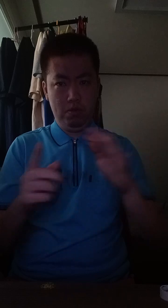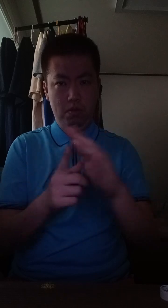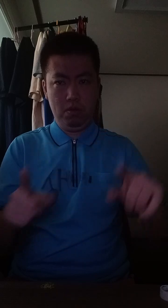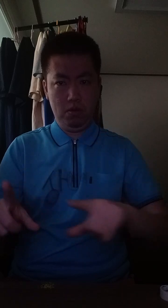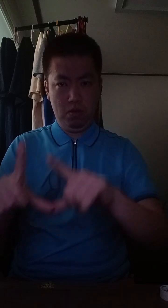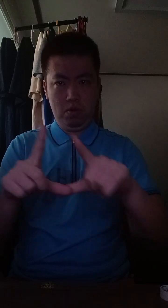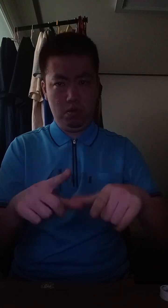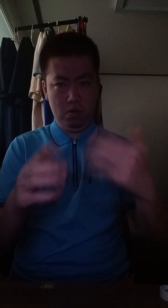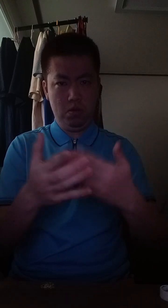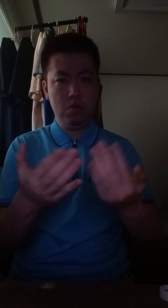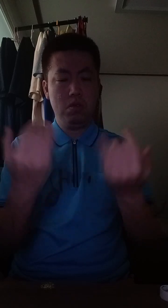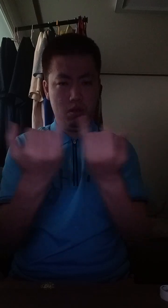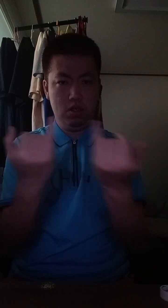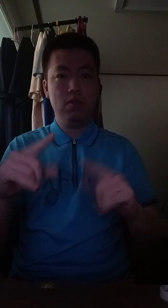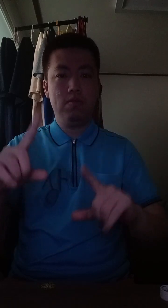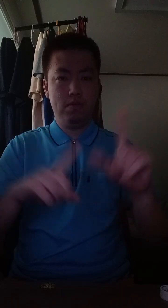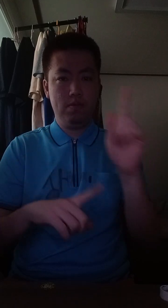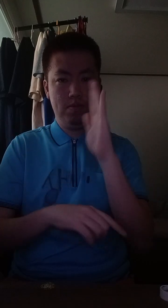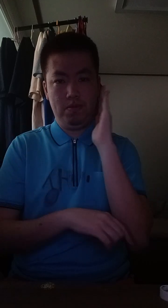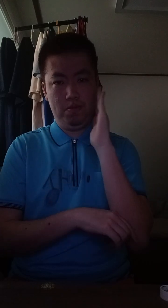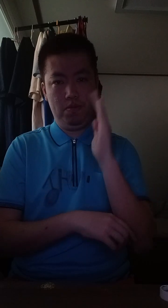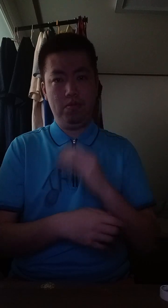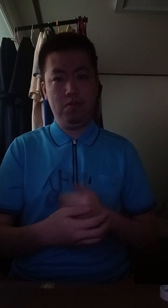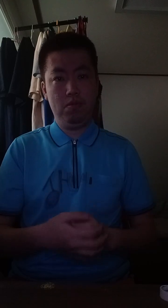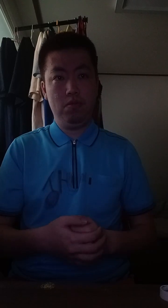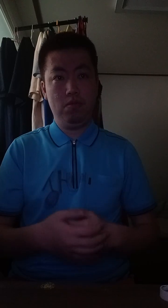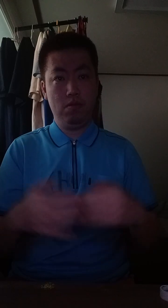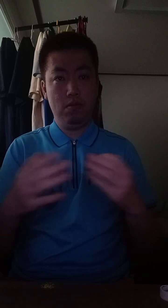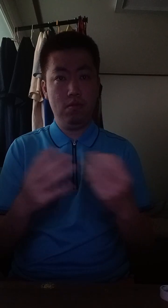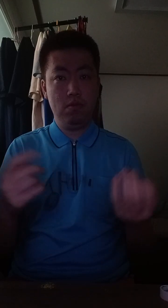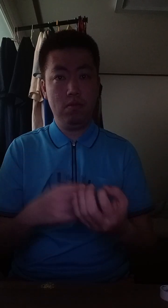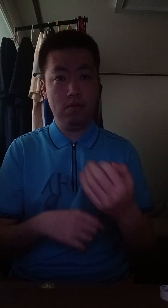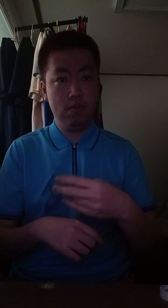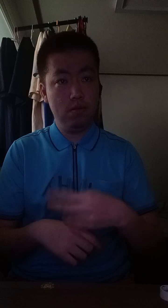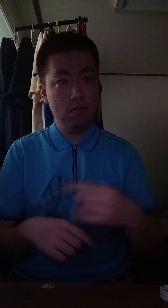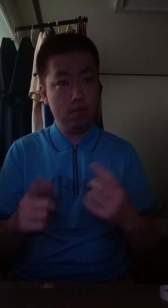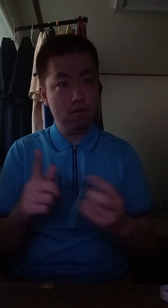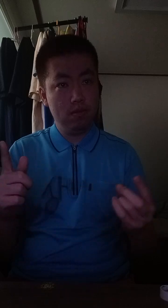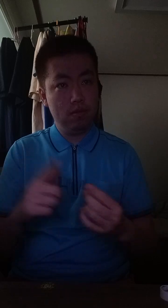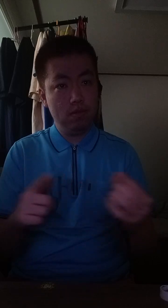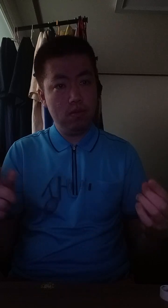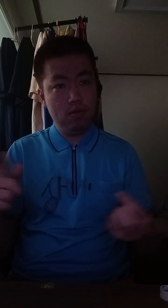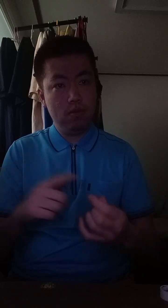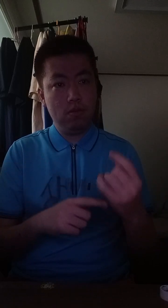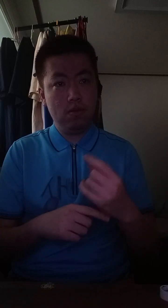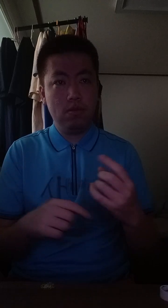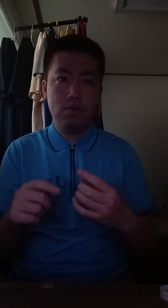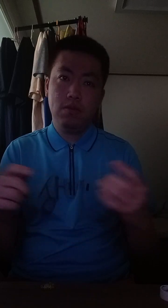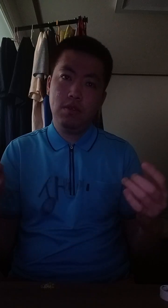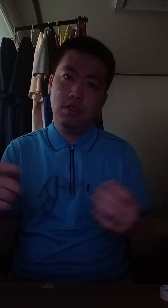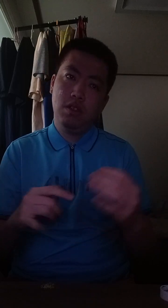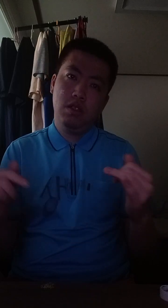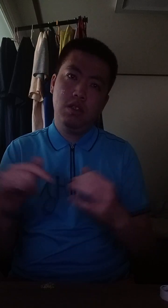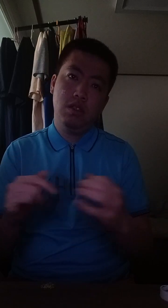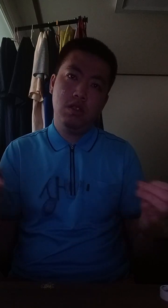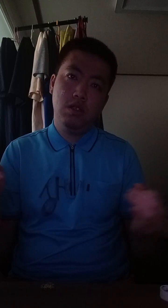관련 대책을 논의할 예정입니다. 하지만 서울지하철은 하루 700만 명이 이용하고 서울과 수도권을 아우르는 교통수단인